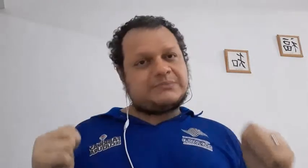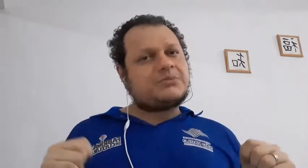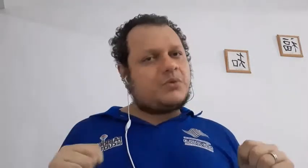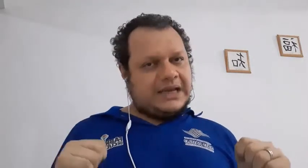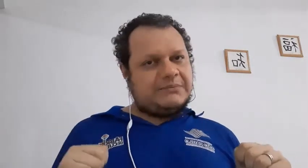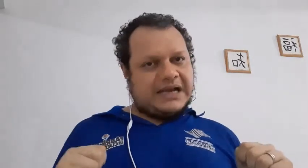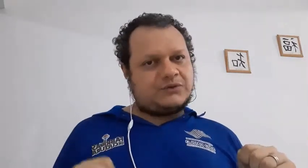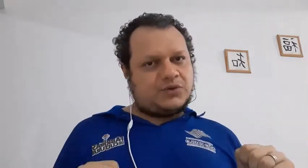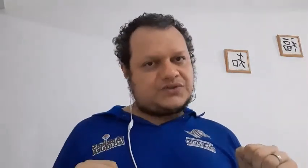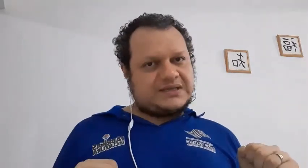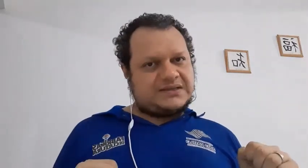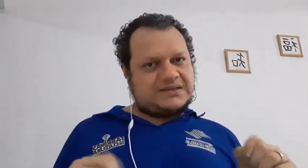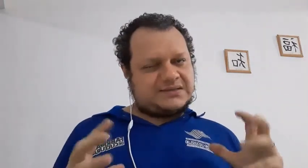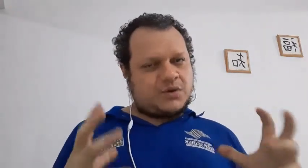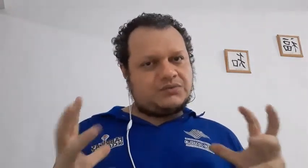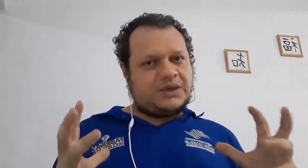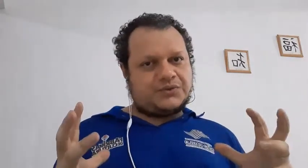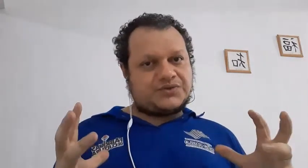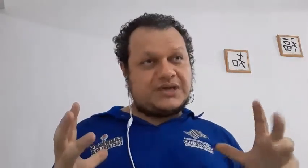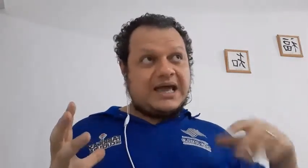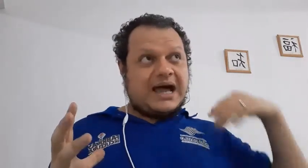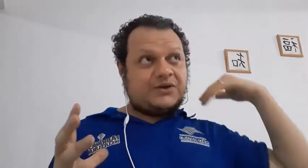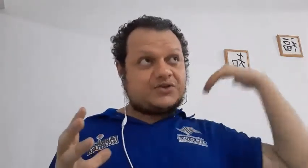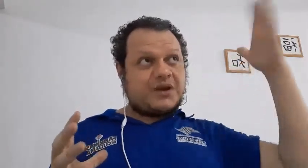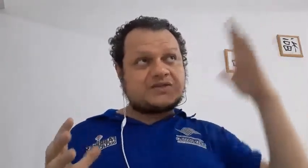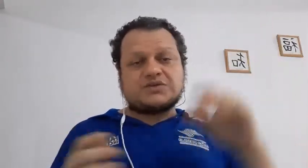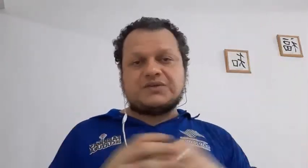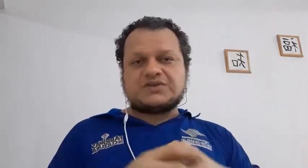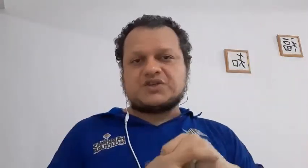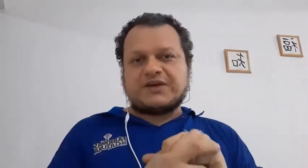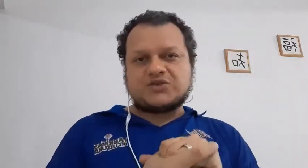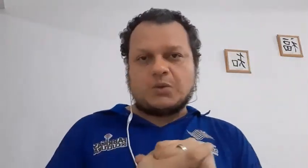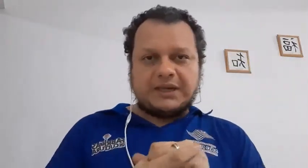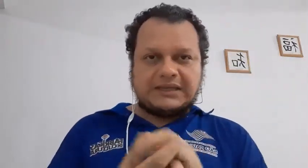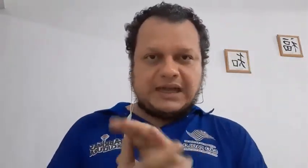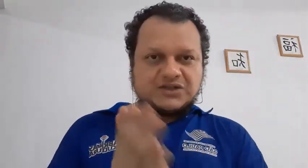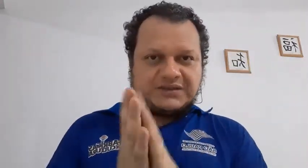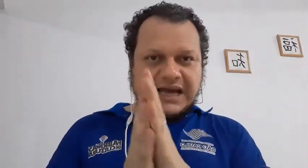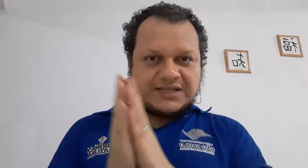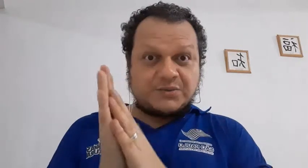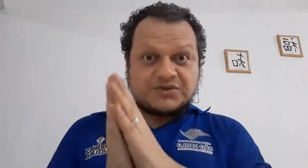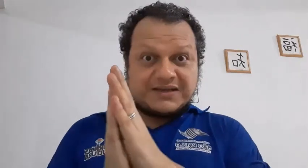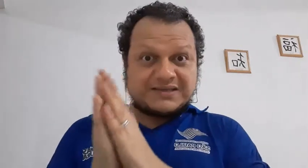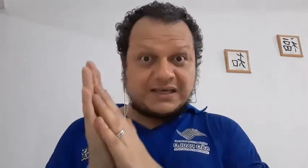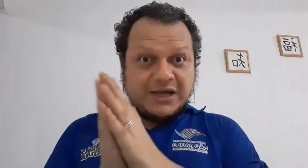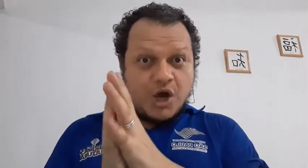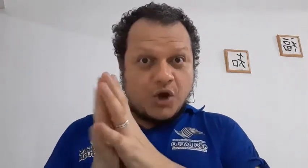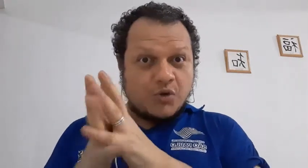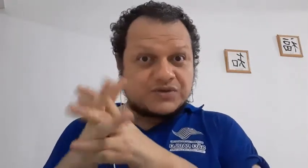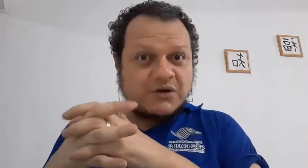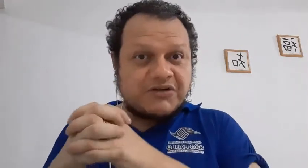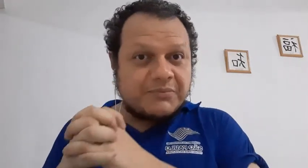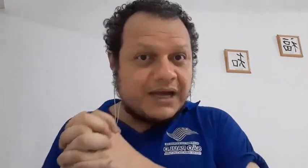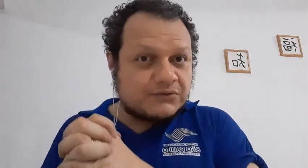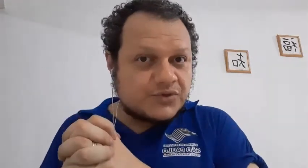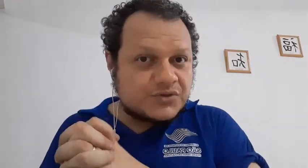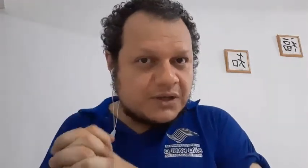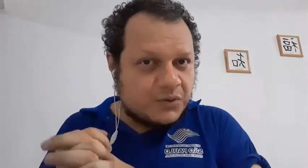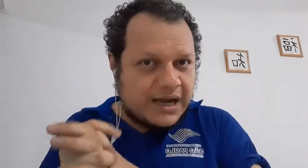bom relembrar todos esses conteúdos. Aí nos próximos vídeos a gente vai descobrir que atividades vamos fazer com os alfabetos